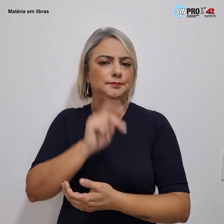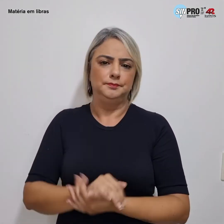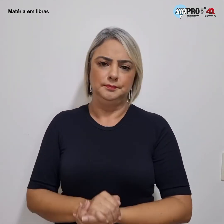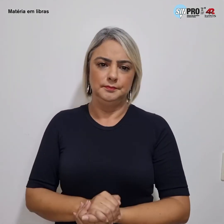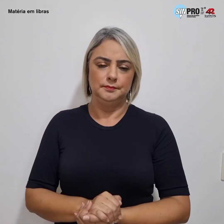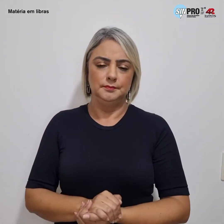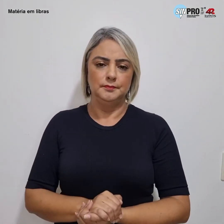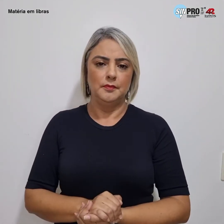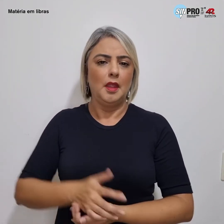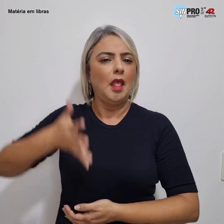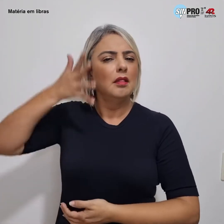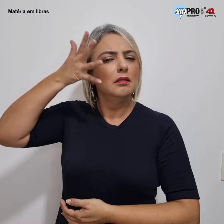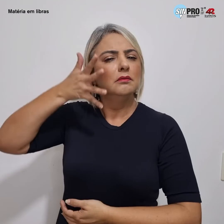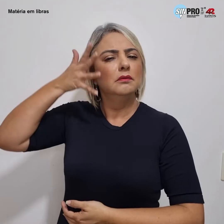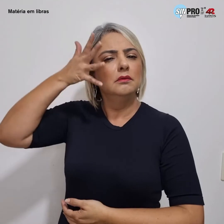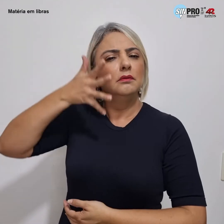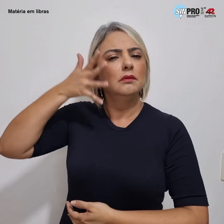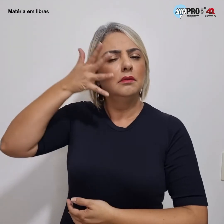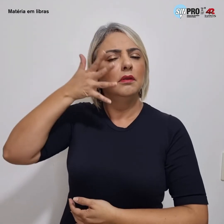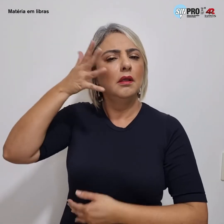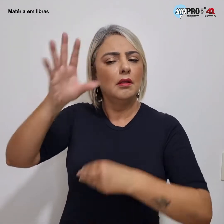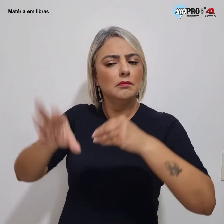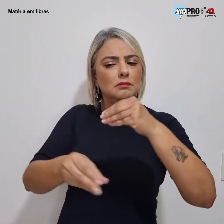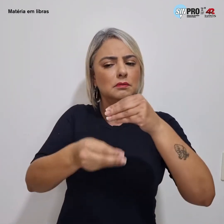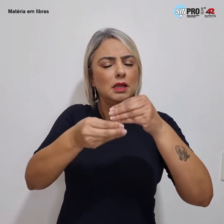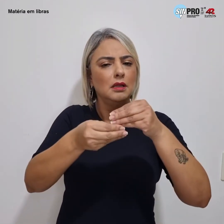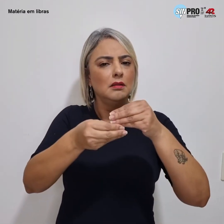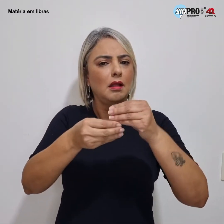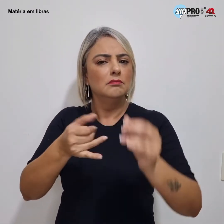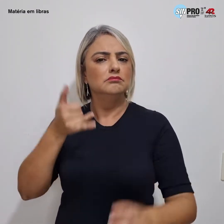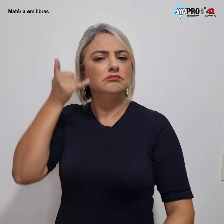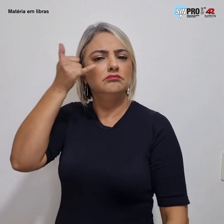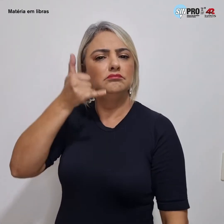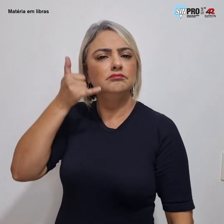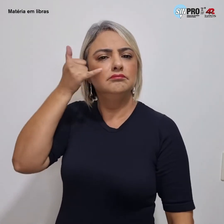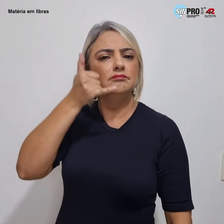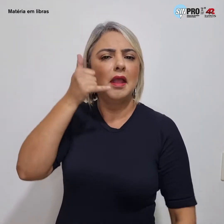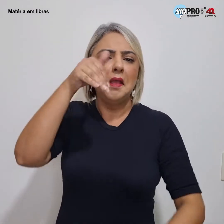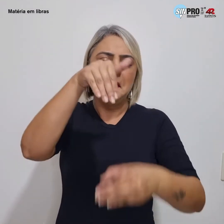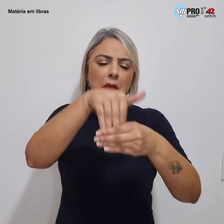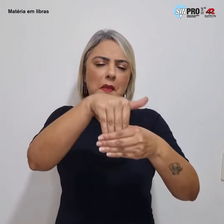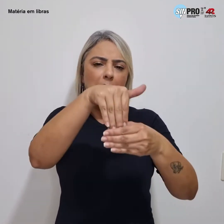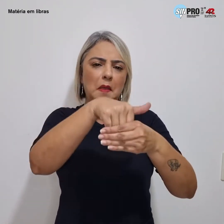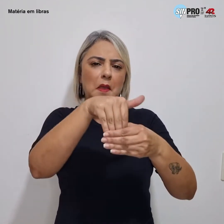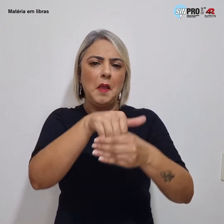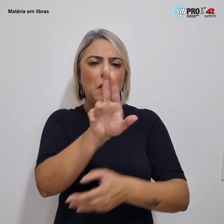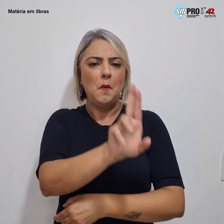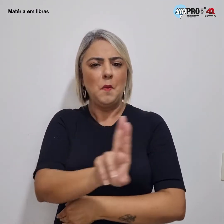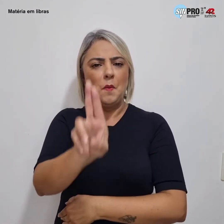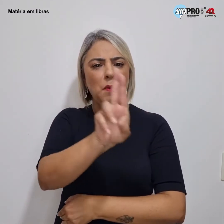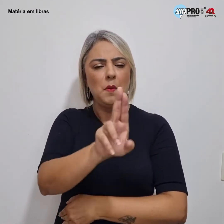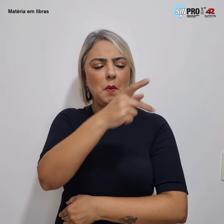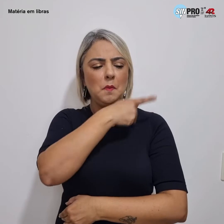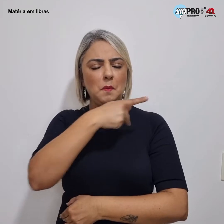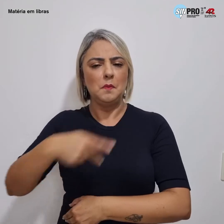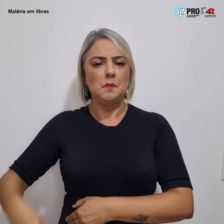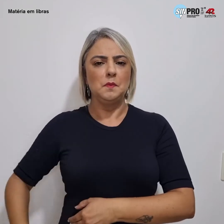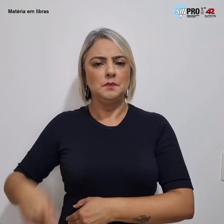fala. Seu discurso faz parte dessa narrativa eleitoral usada pelo